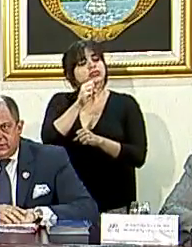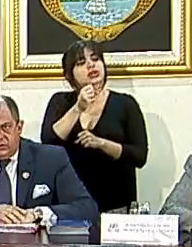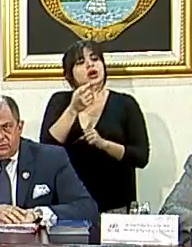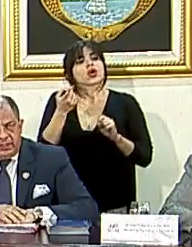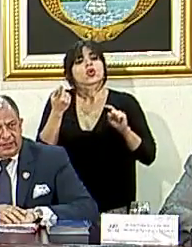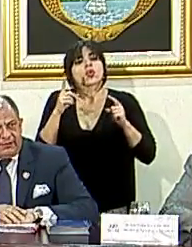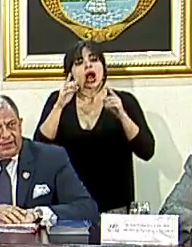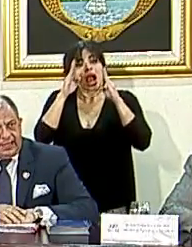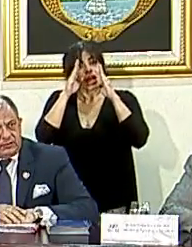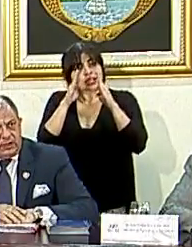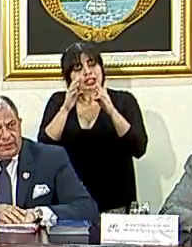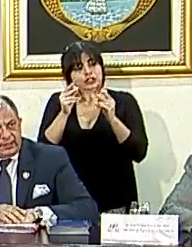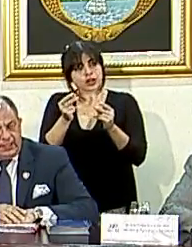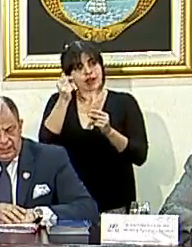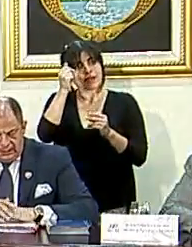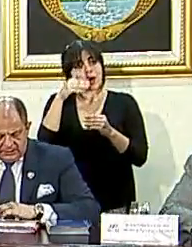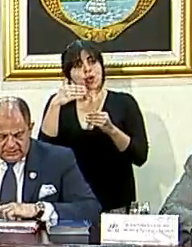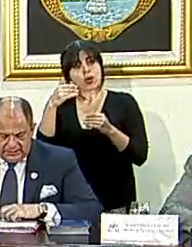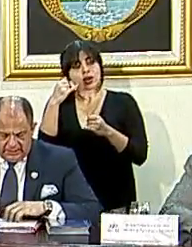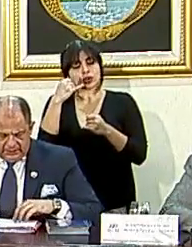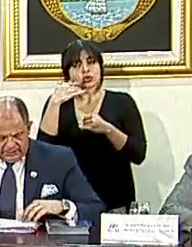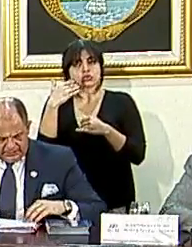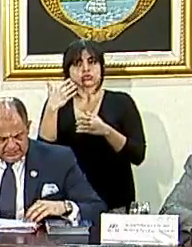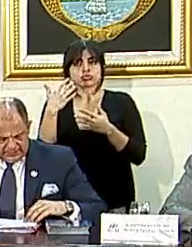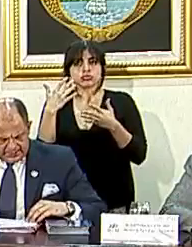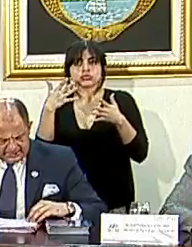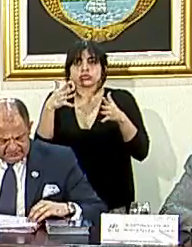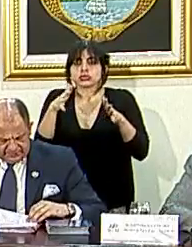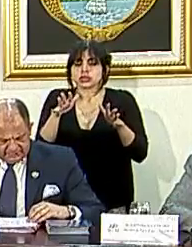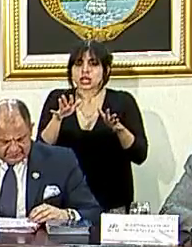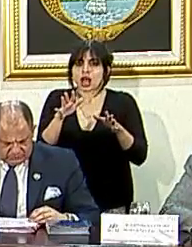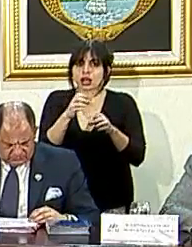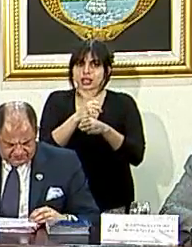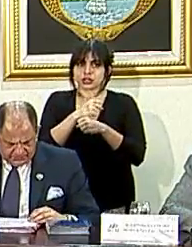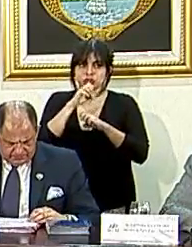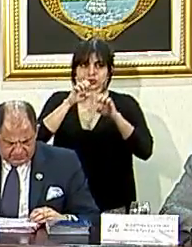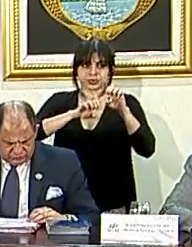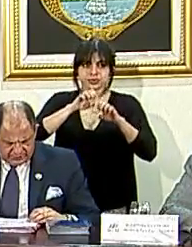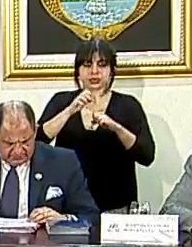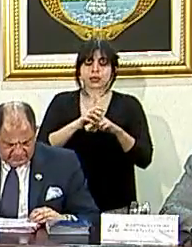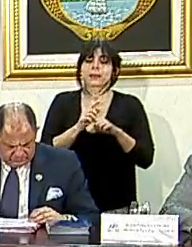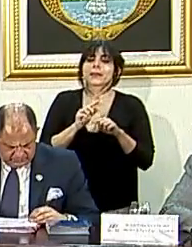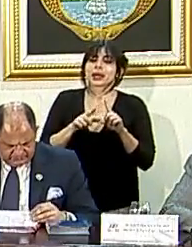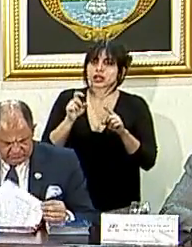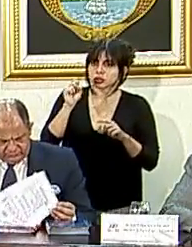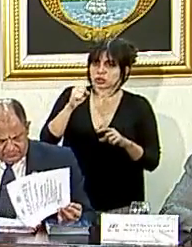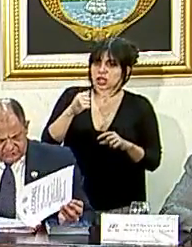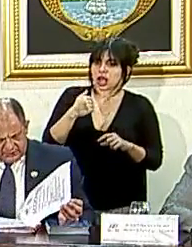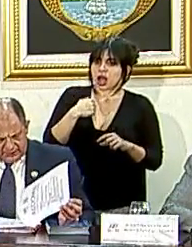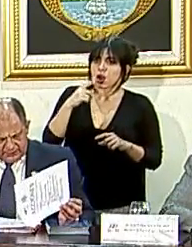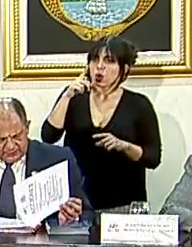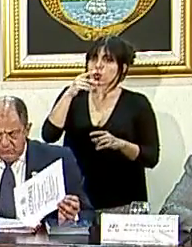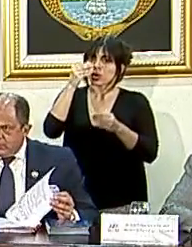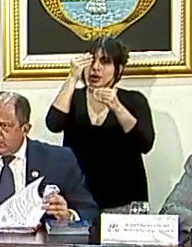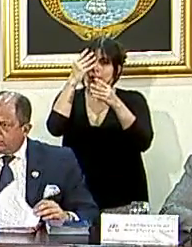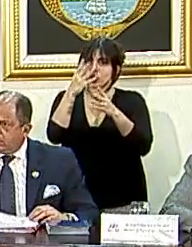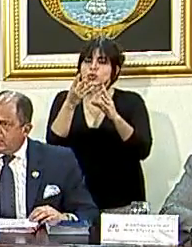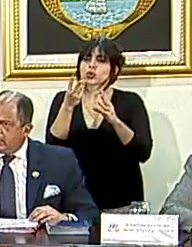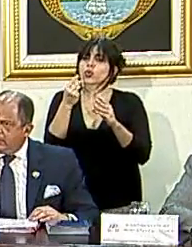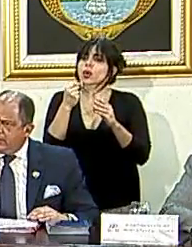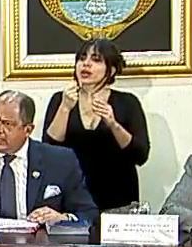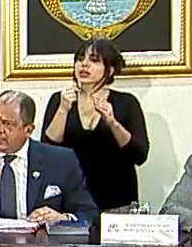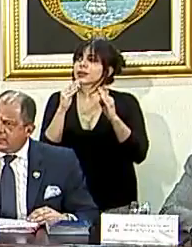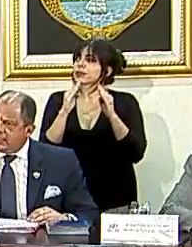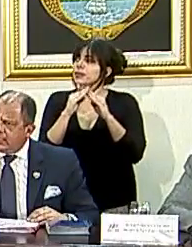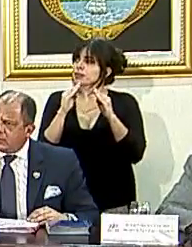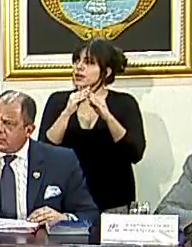la atención puede ser eficaz una vez que se ha realizado. Pero sí había un reporte de número